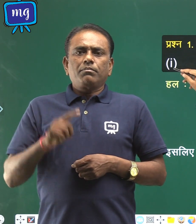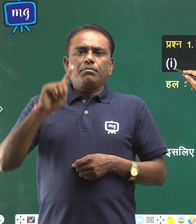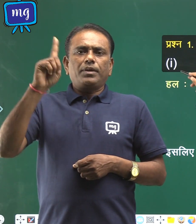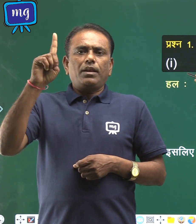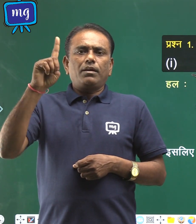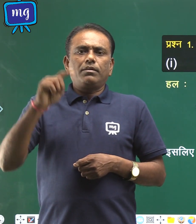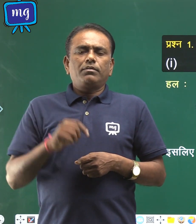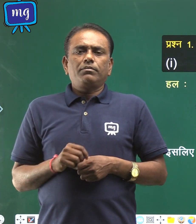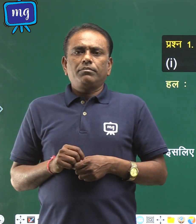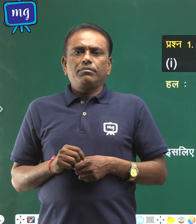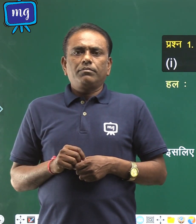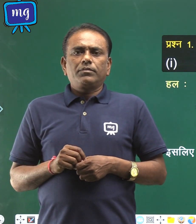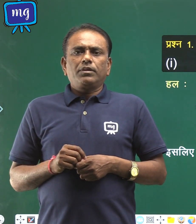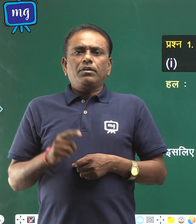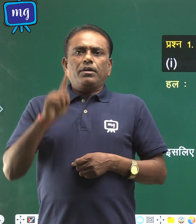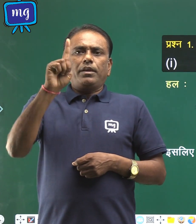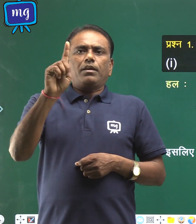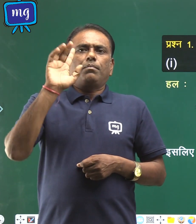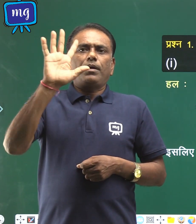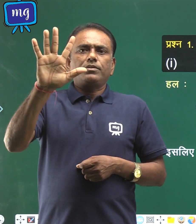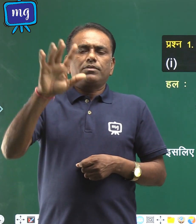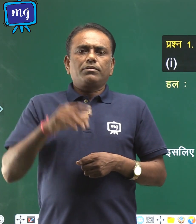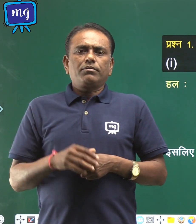पहला 15,